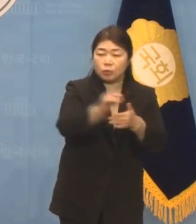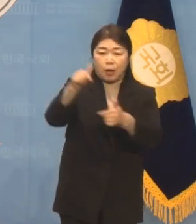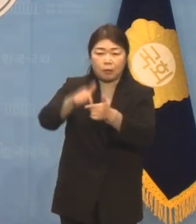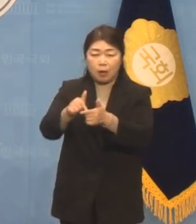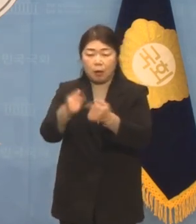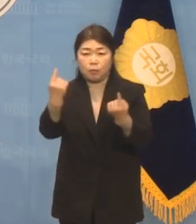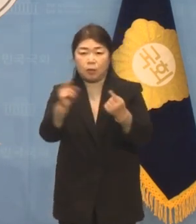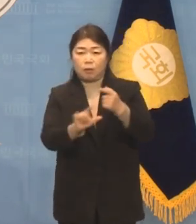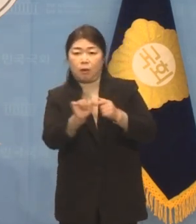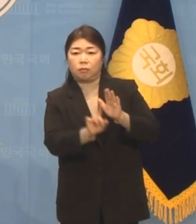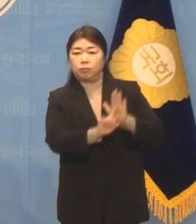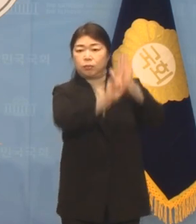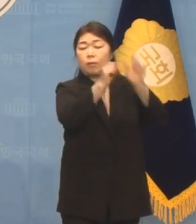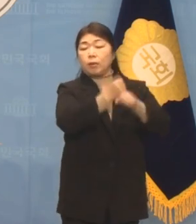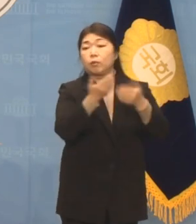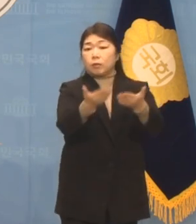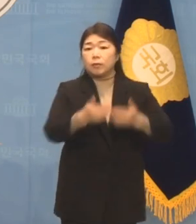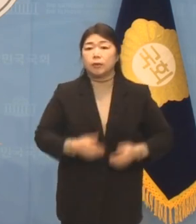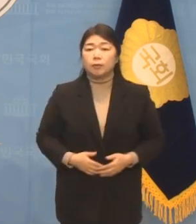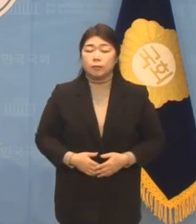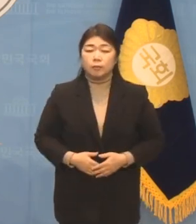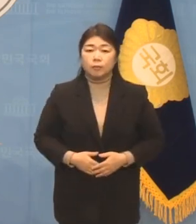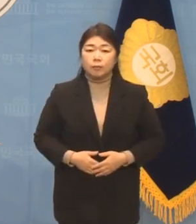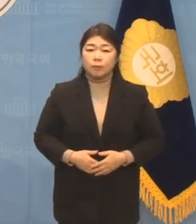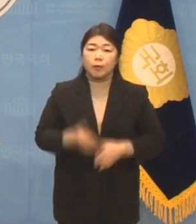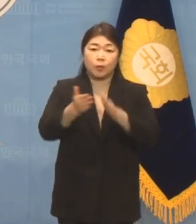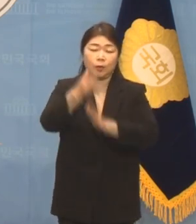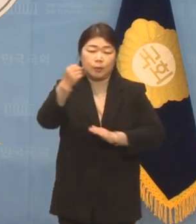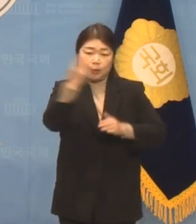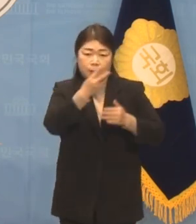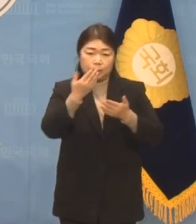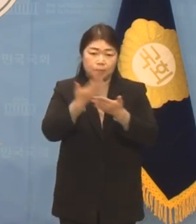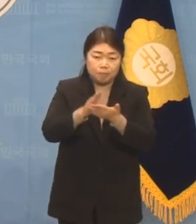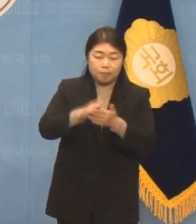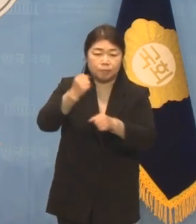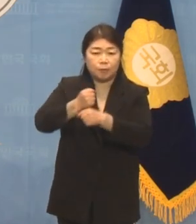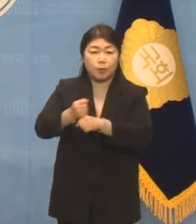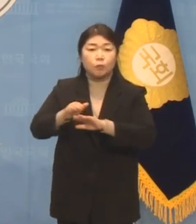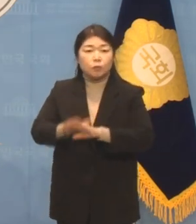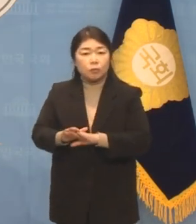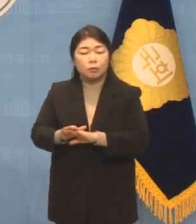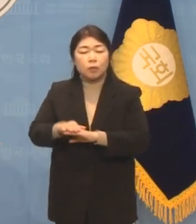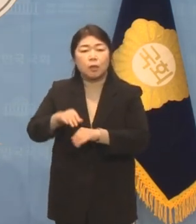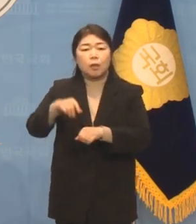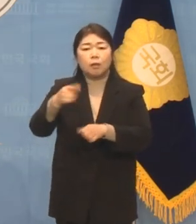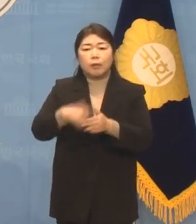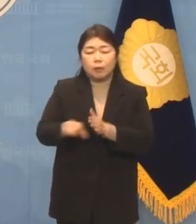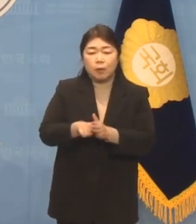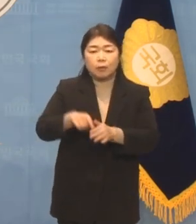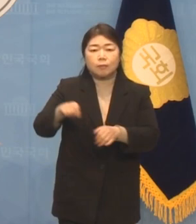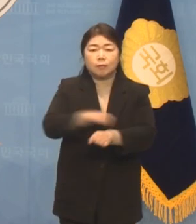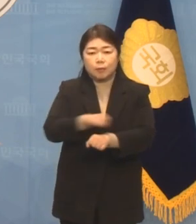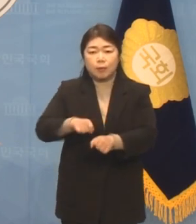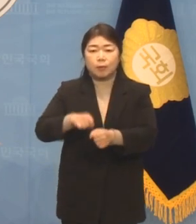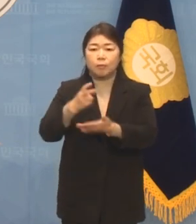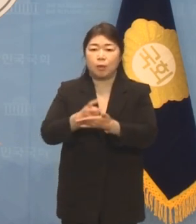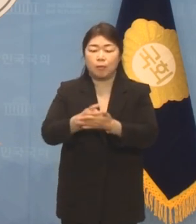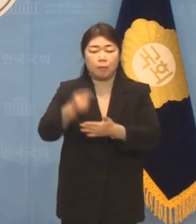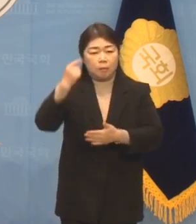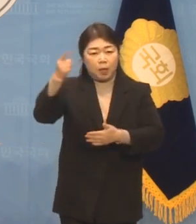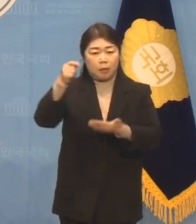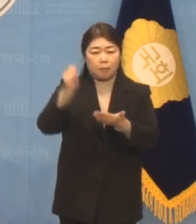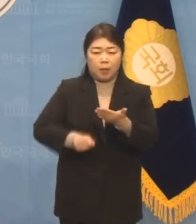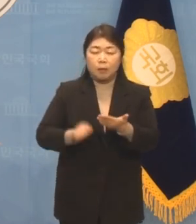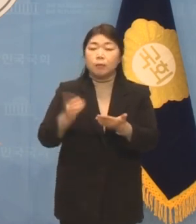만들었습니다. 도시재정비 촉진특별법 개정안을 발의하고 통과시킨 결과입니다.